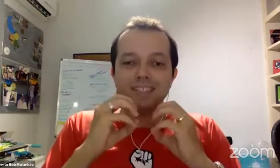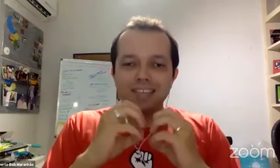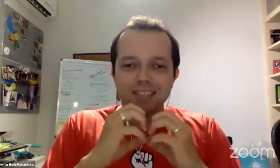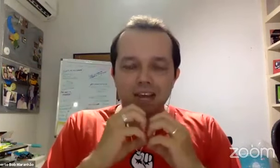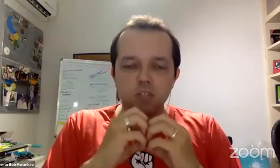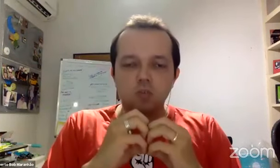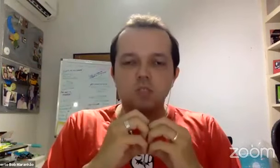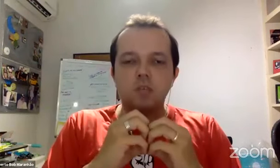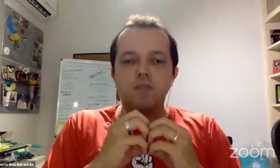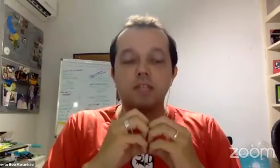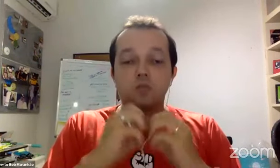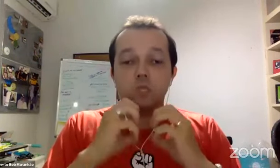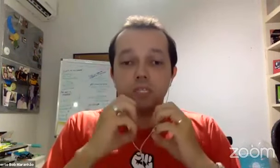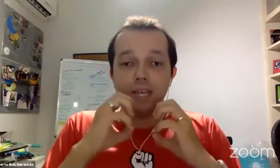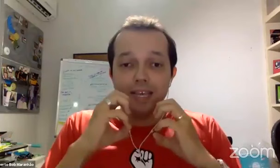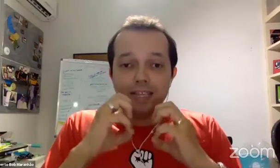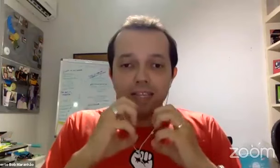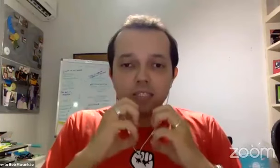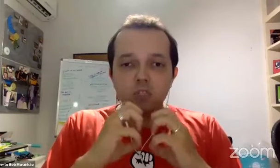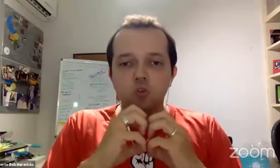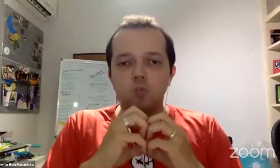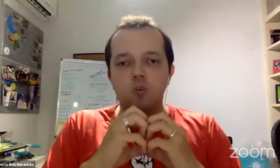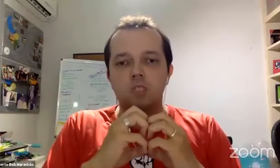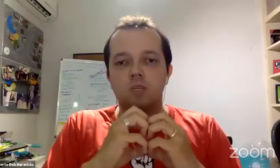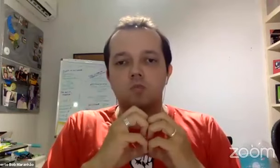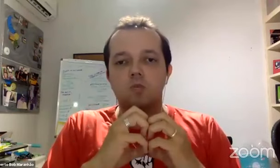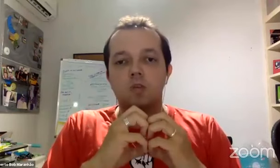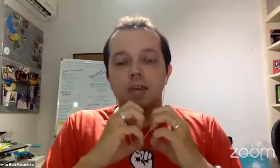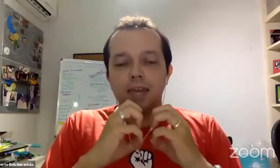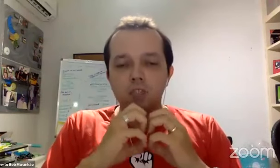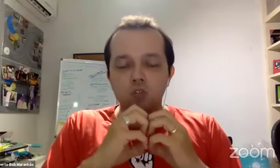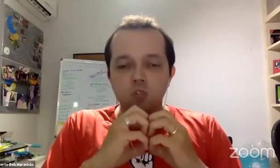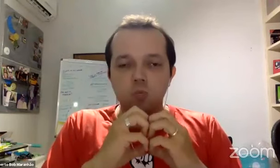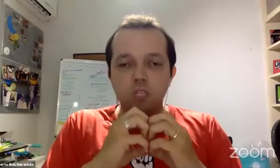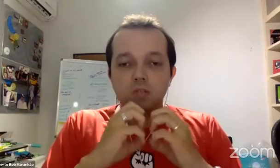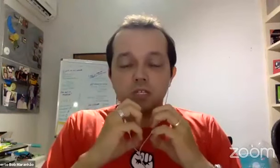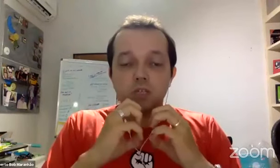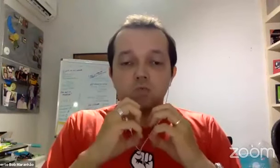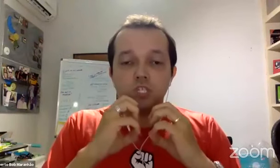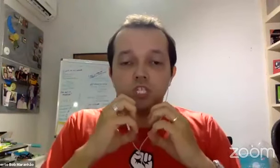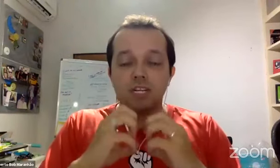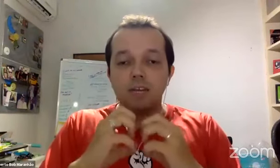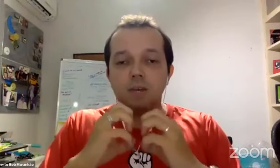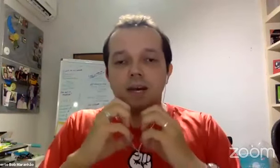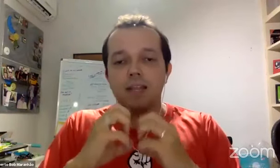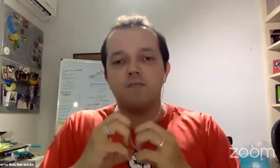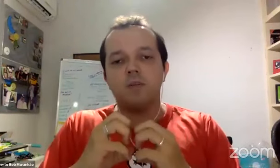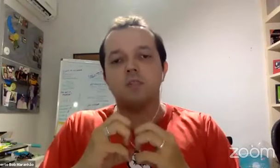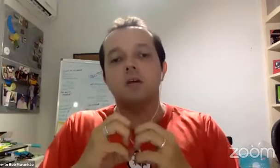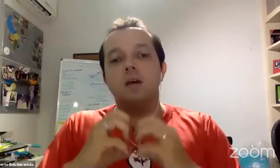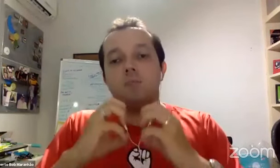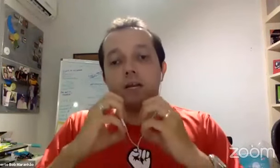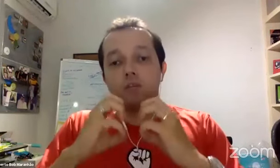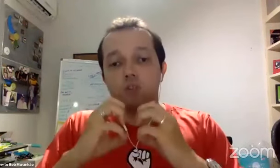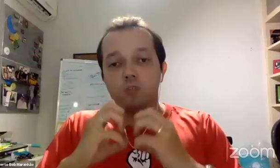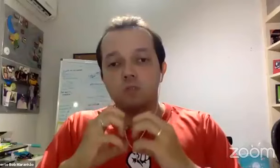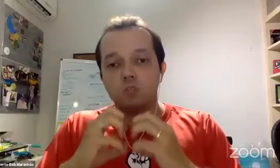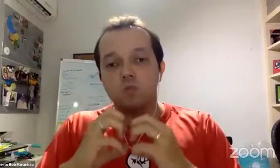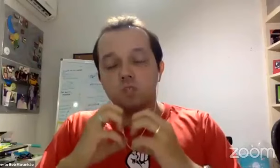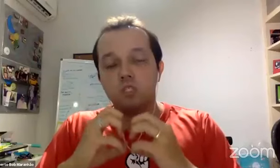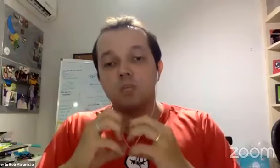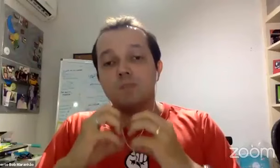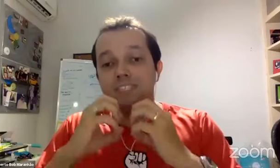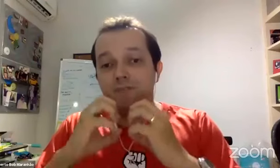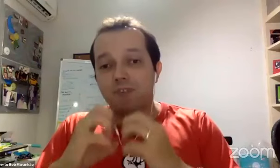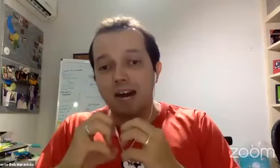possamos centrar as nossas reflexões nesses dois processos. Esses dois processos eles são de extrema relevância para que nós possamos